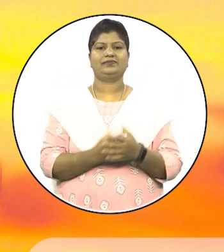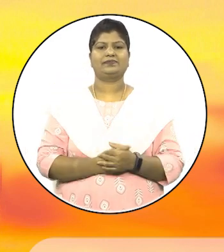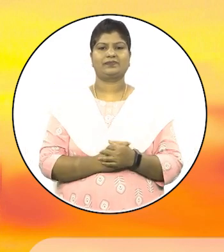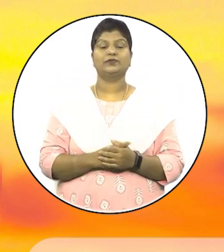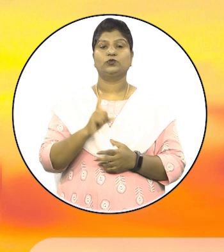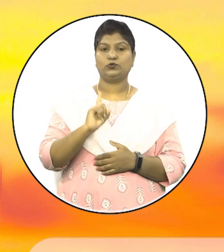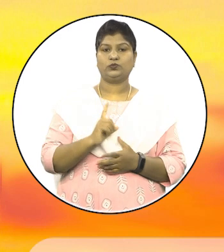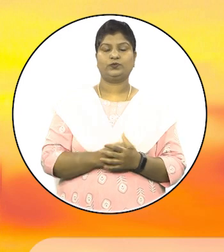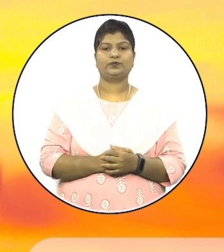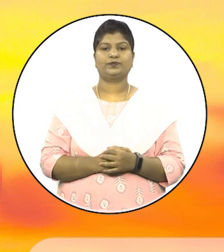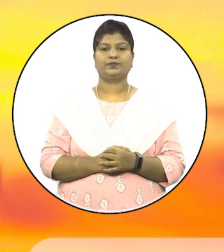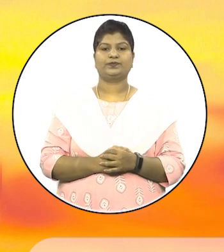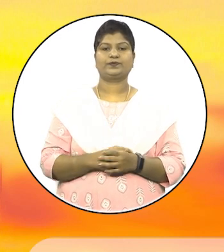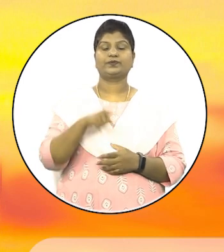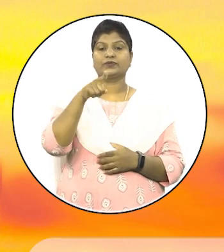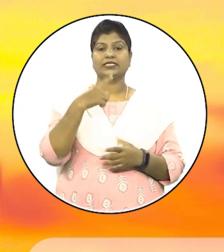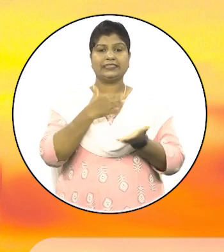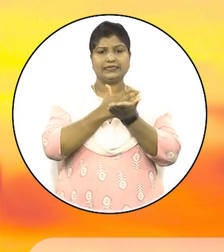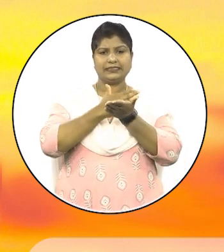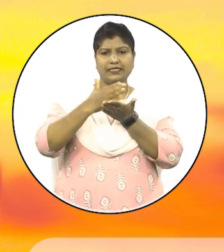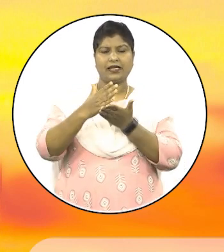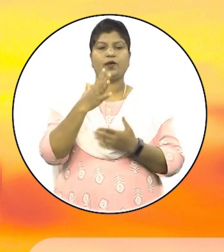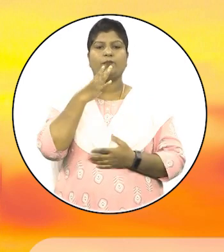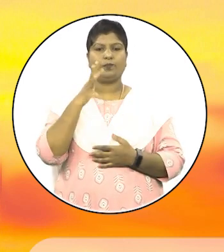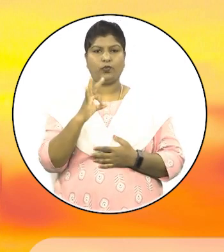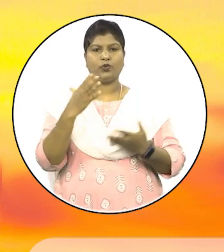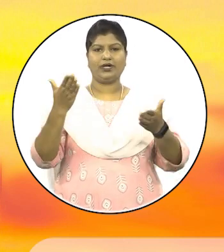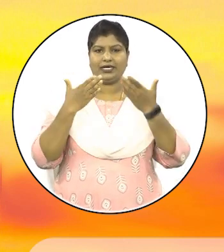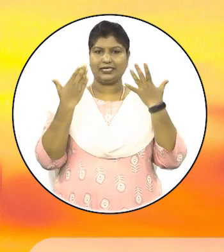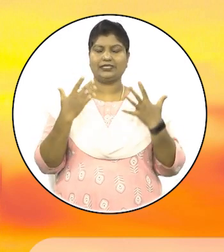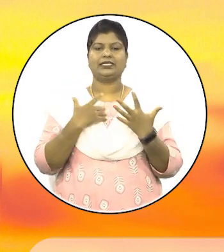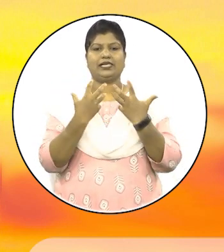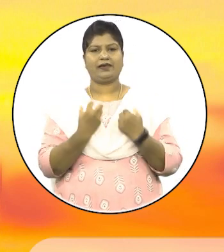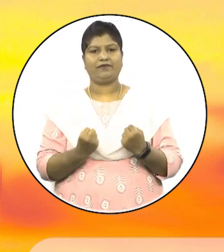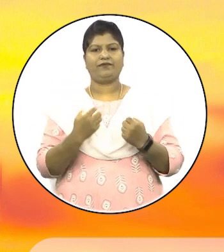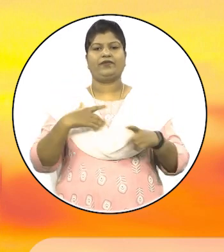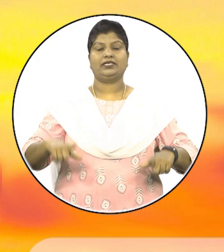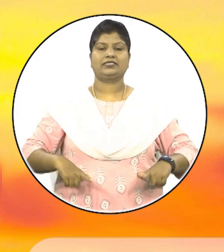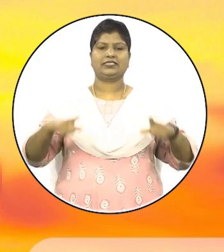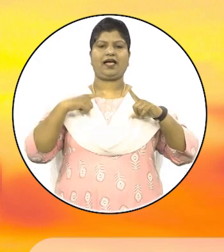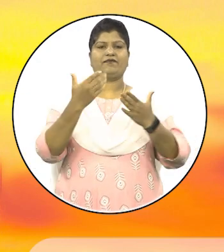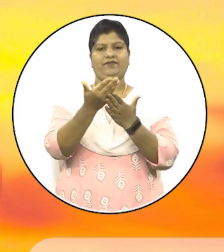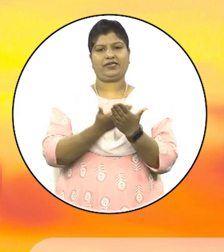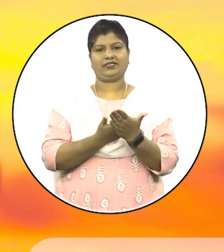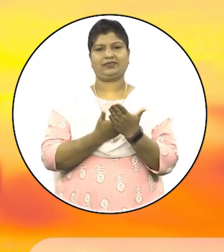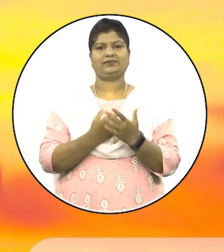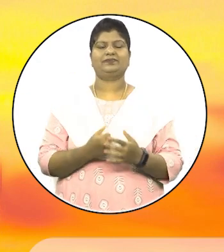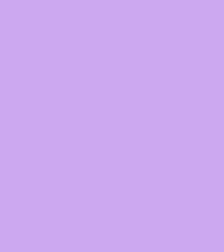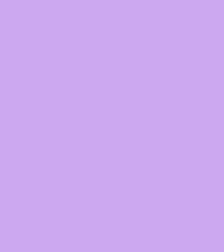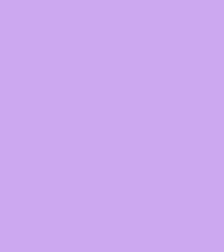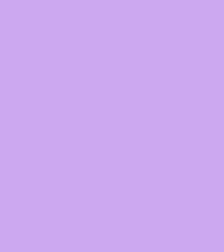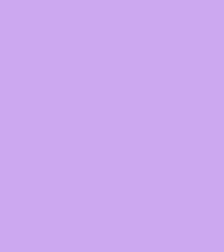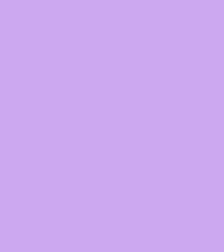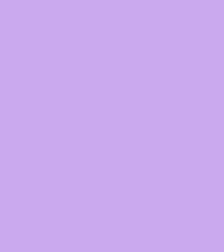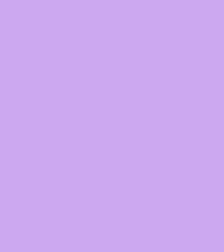सकते। अतः जीवन के अस्तित्व के लिए स्वच्छ और शुद्ध वायु की आवश्यकता होती